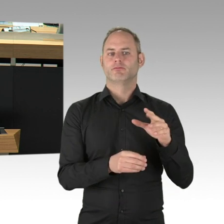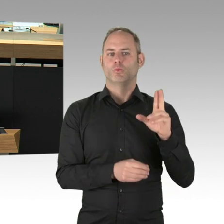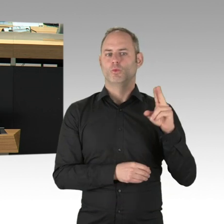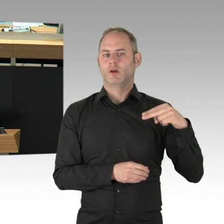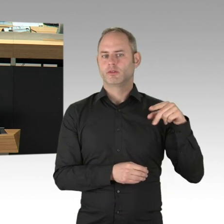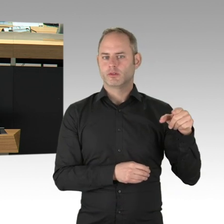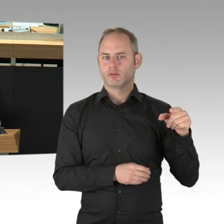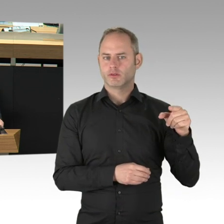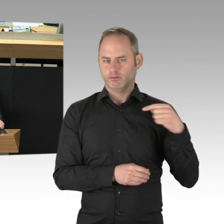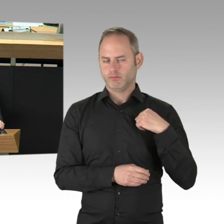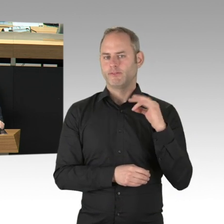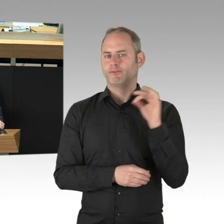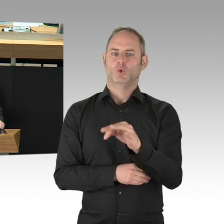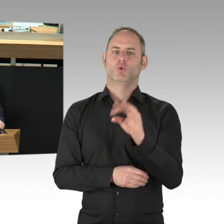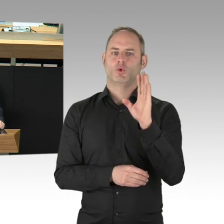werden.